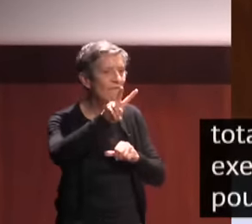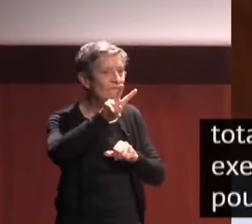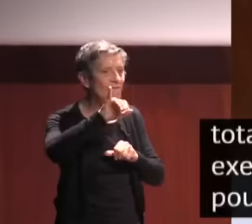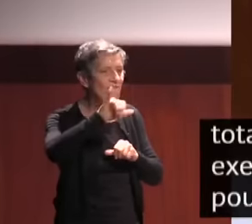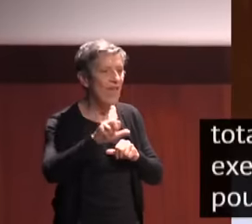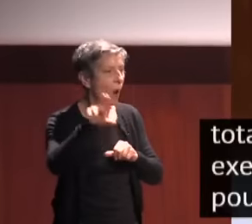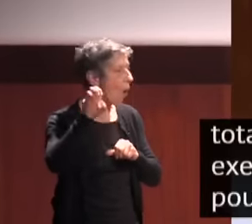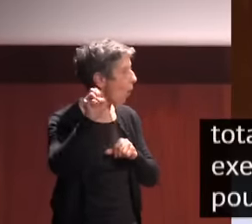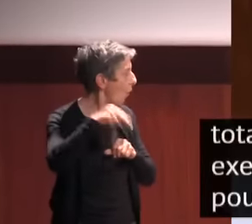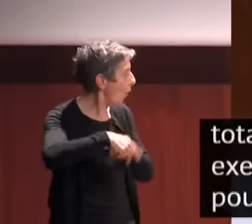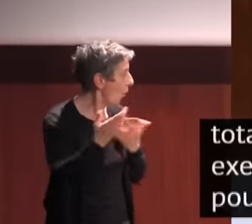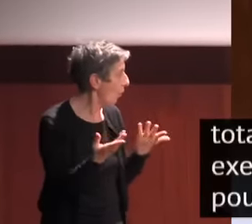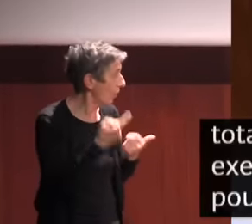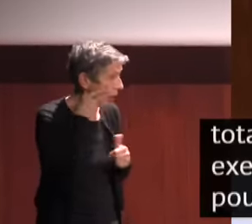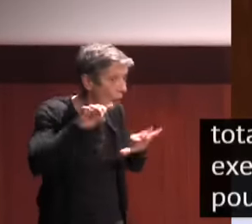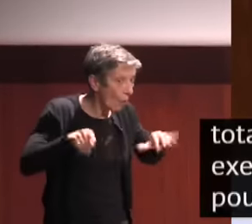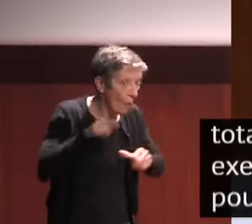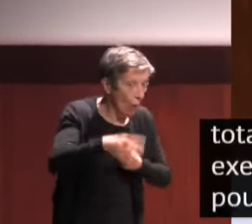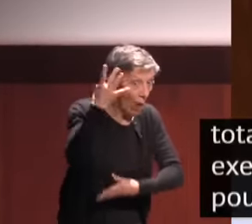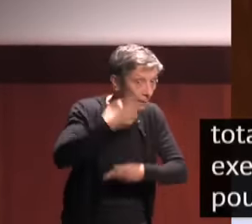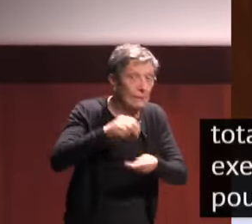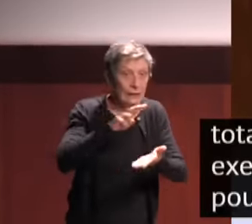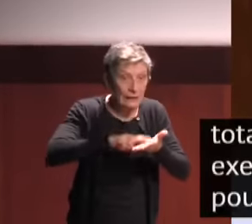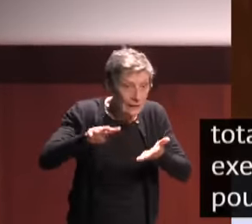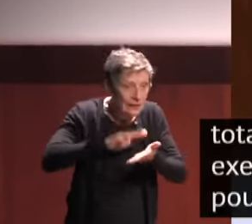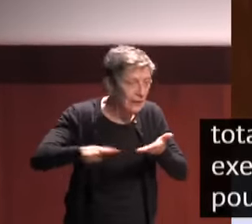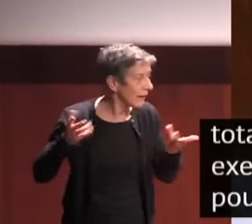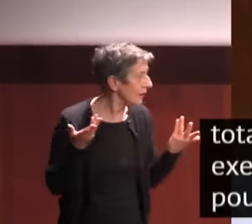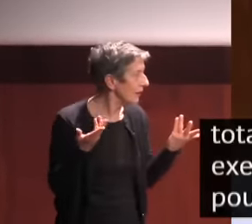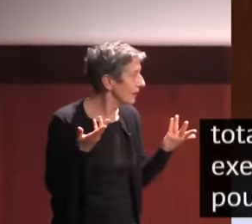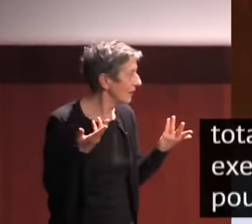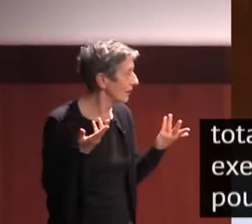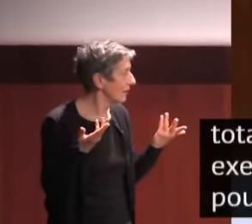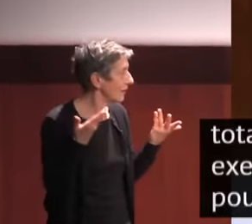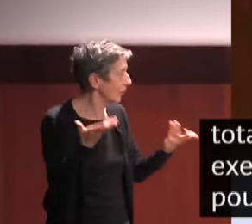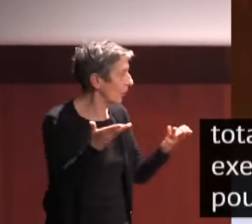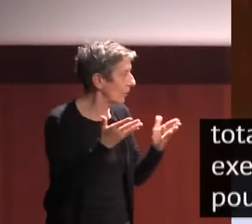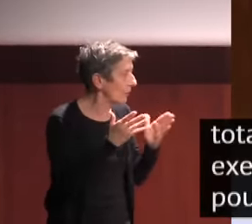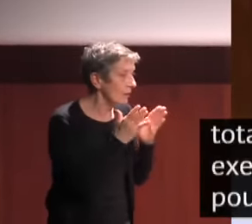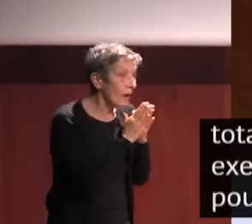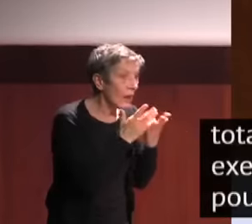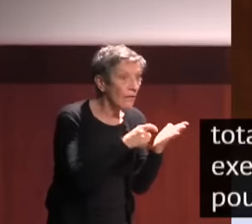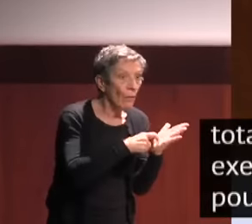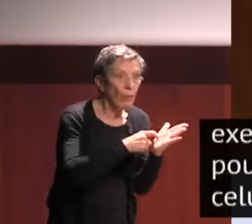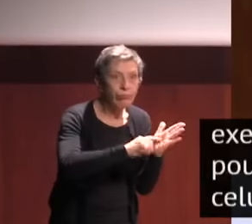voit comment est-ce qu'il pouvait apprendre à lire aussi auparavant. Donc c'était un bouquin qui doit dater